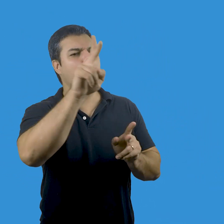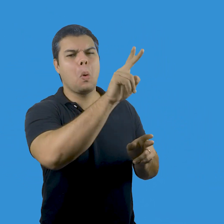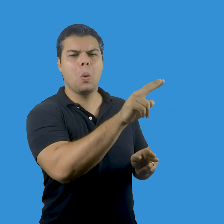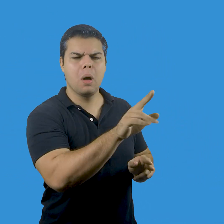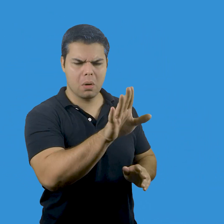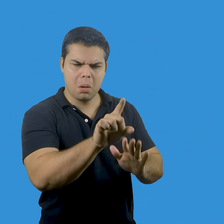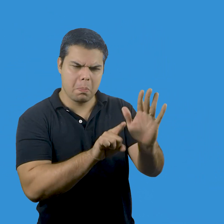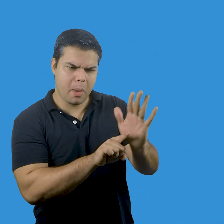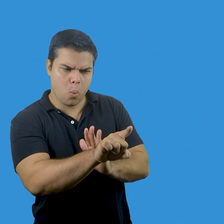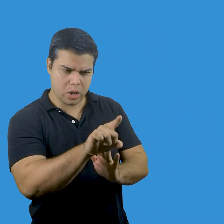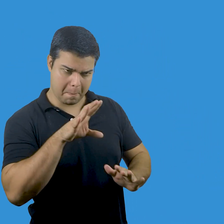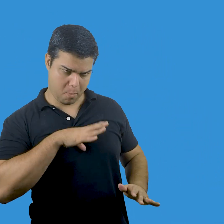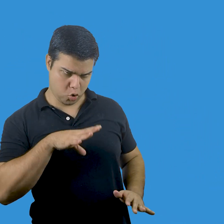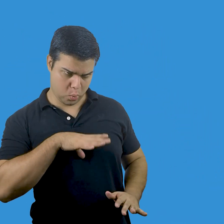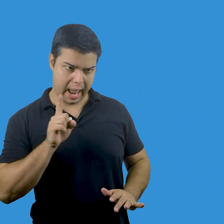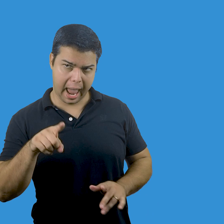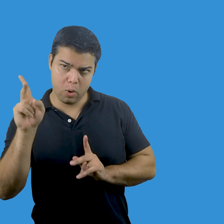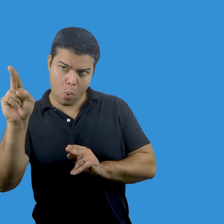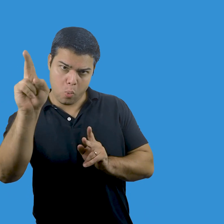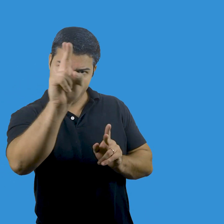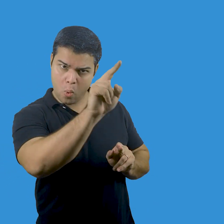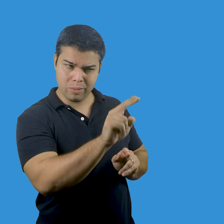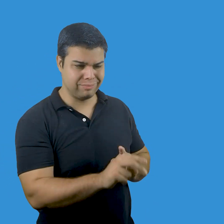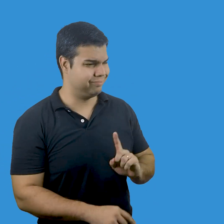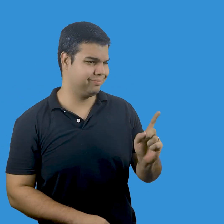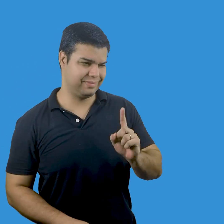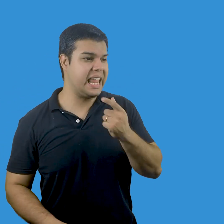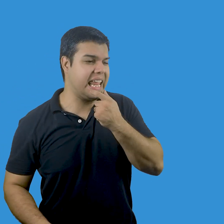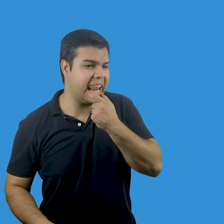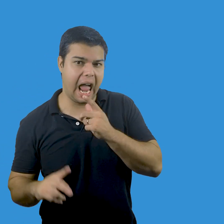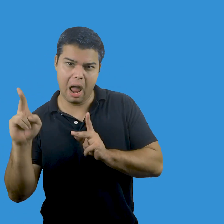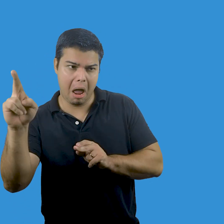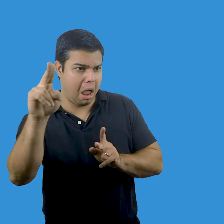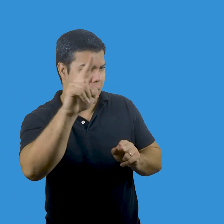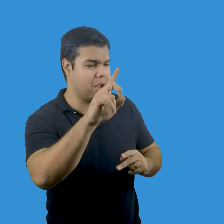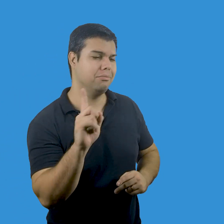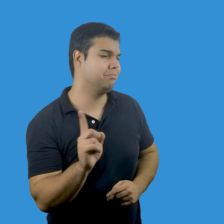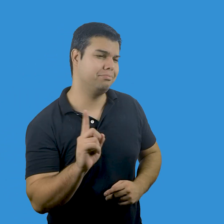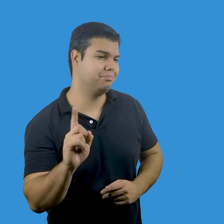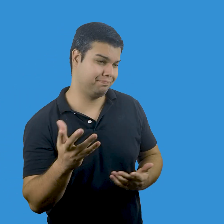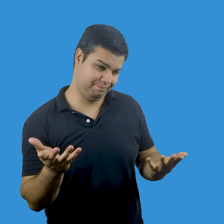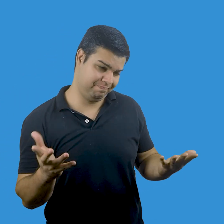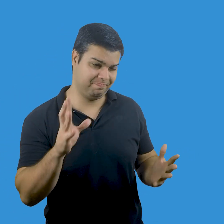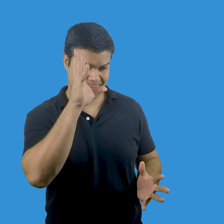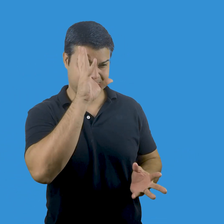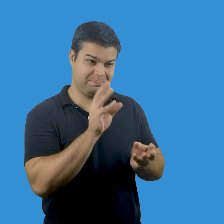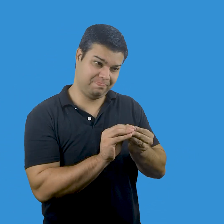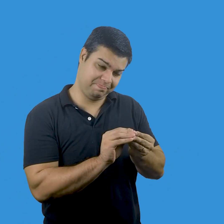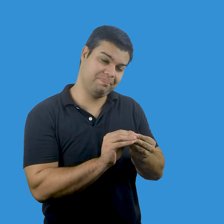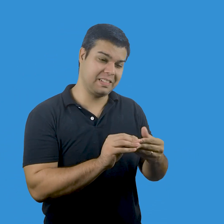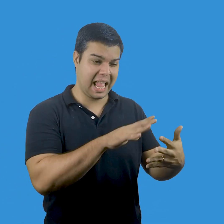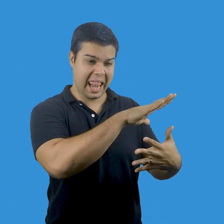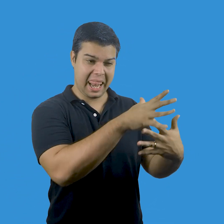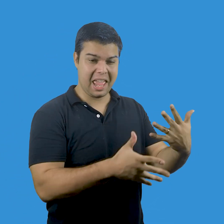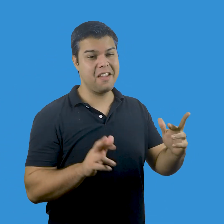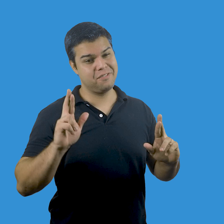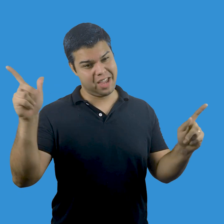não é uma língua universal. Nem se o inglês é universal, por que a Libras seria?